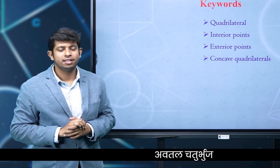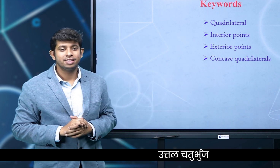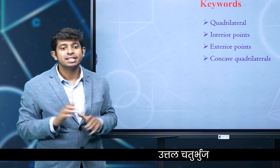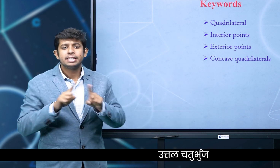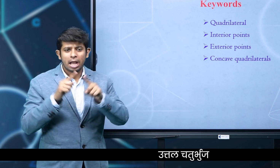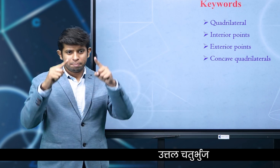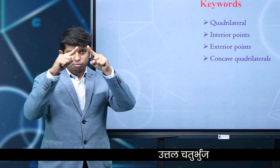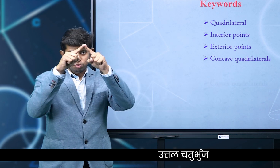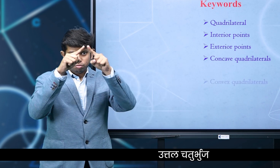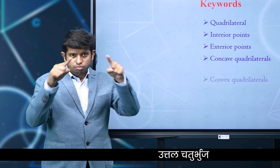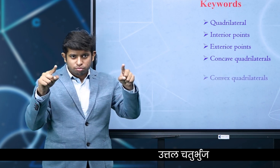उत्तल चतुर्भुज,